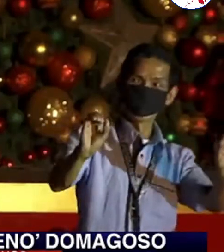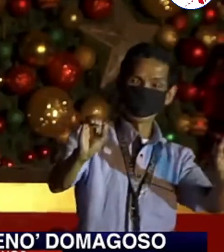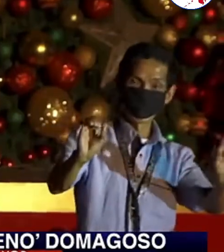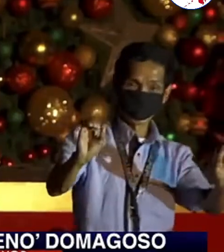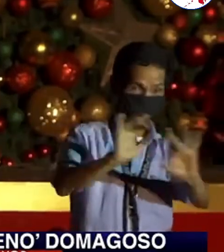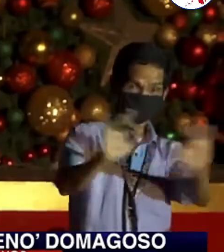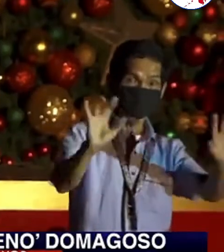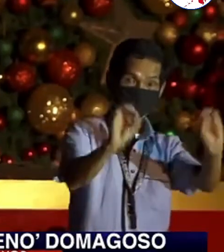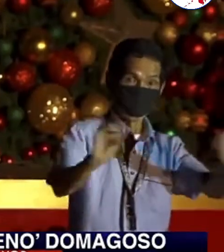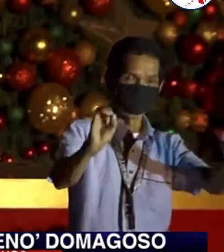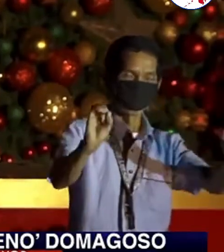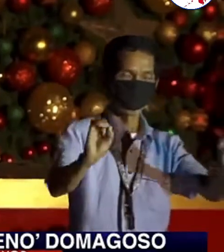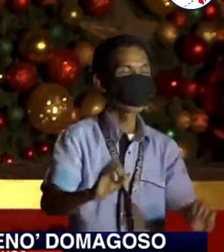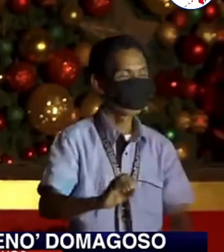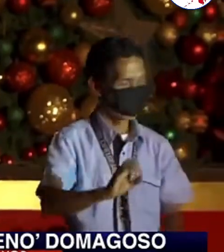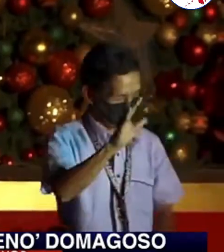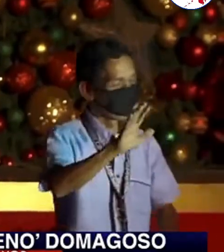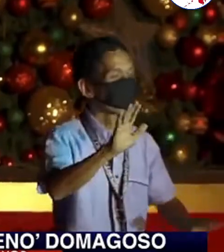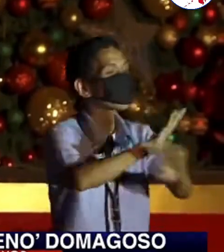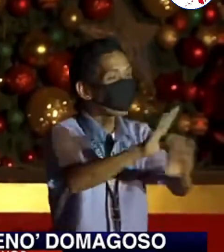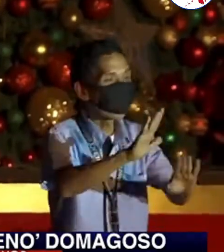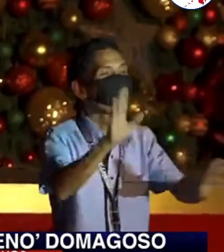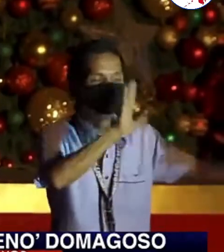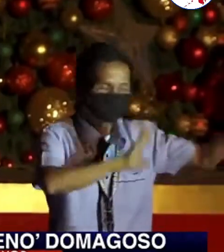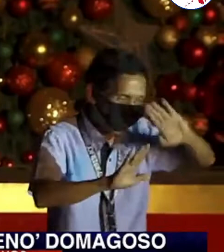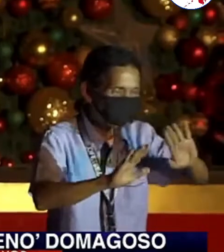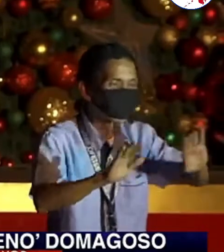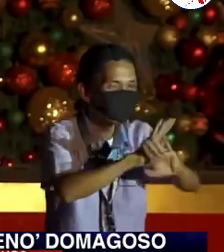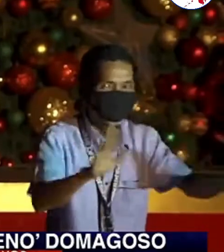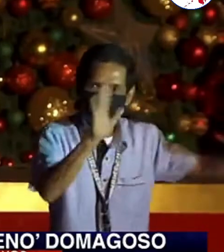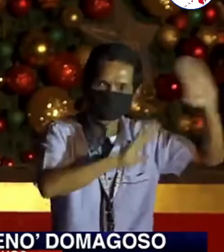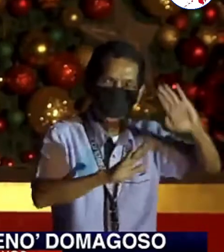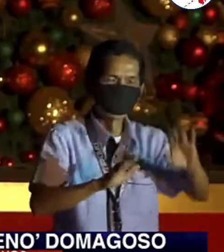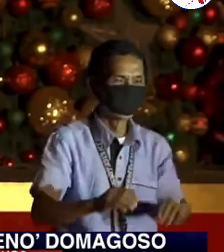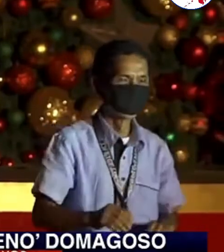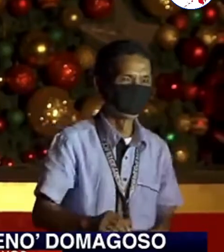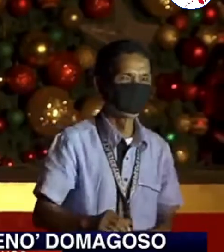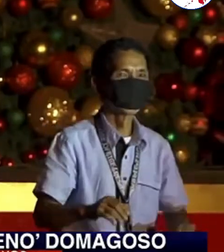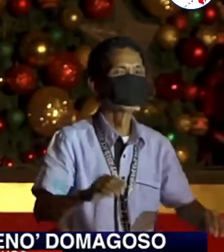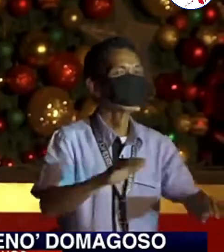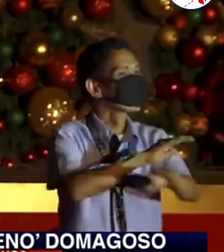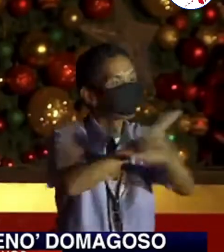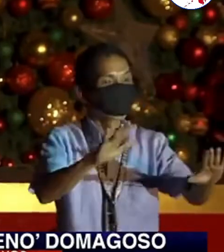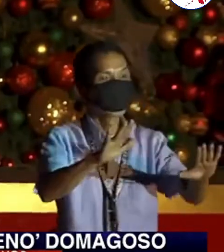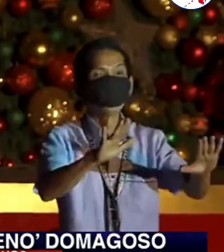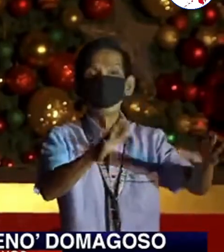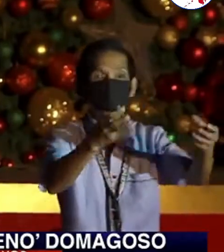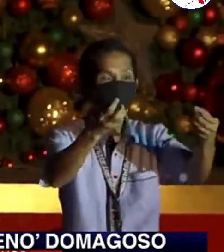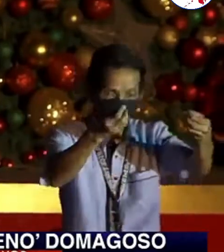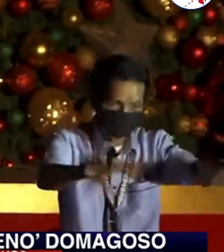Ha? O, huwag kayong mag-alala. Hindi kayo mawawalan.